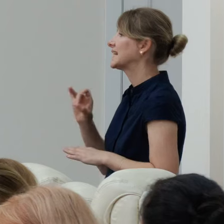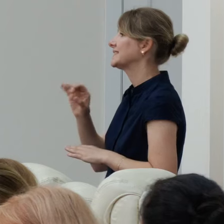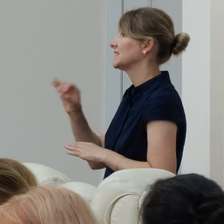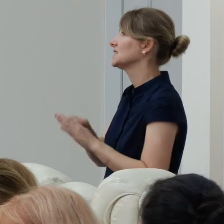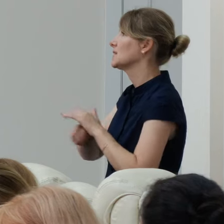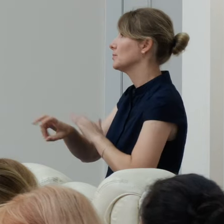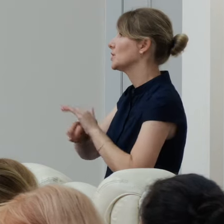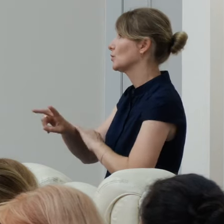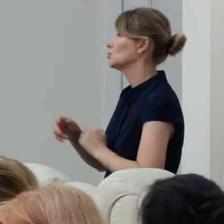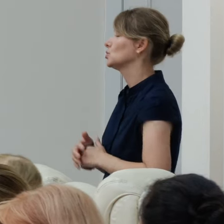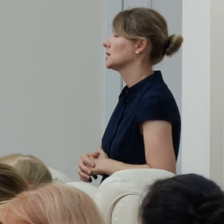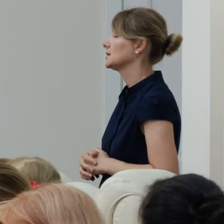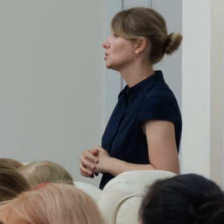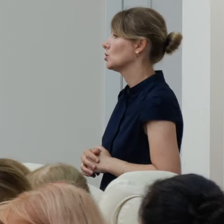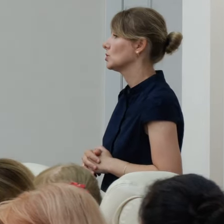refugiaților.